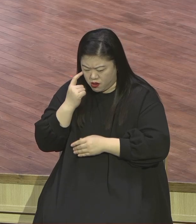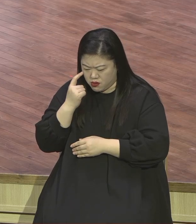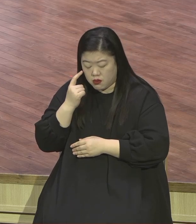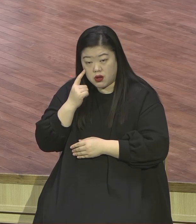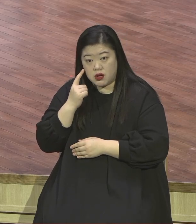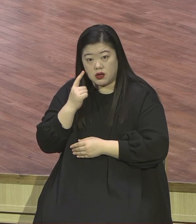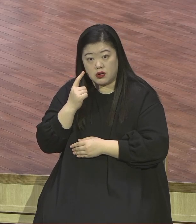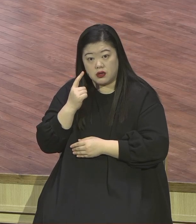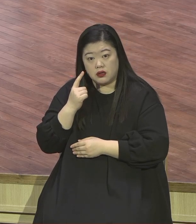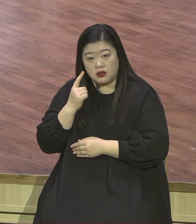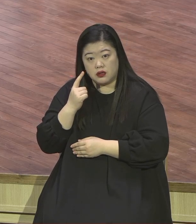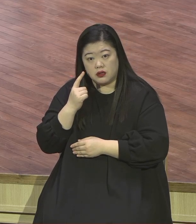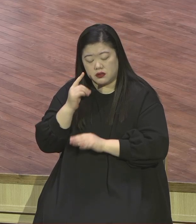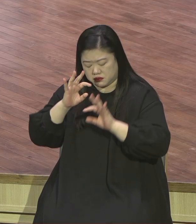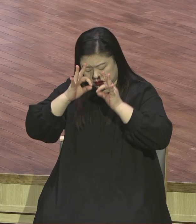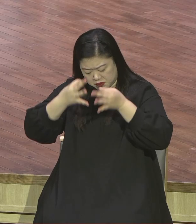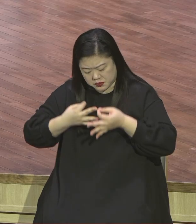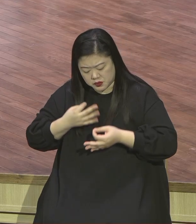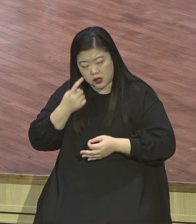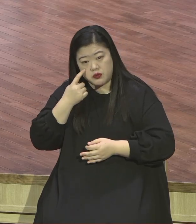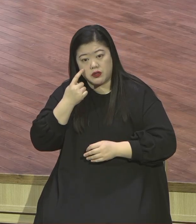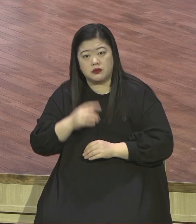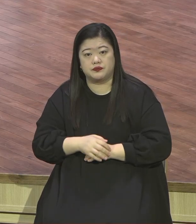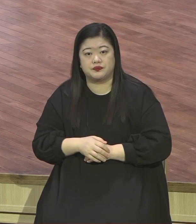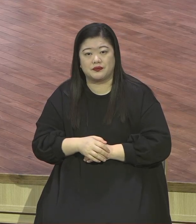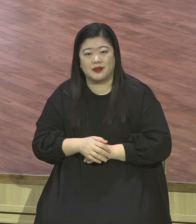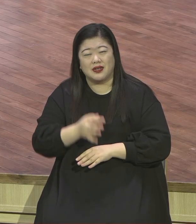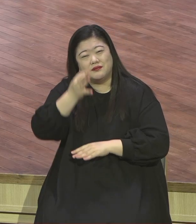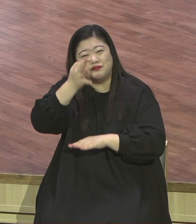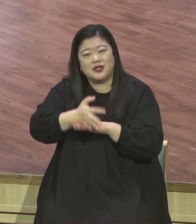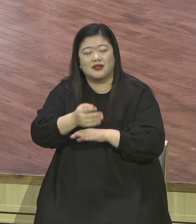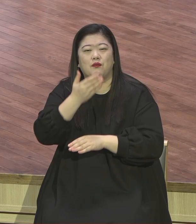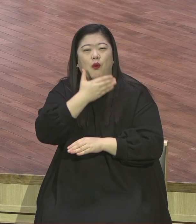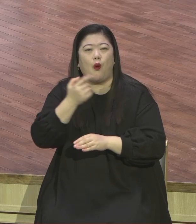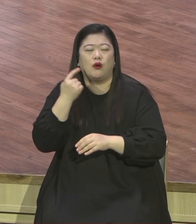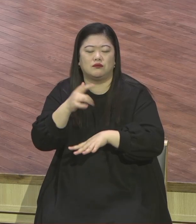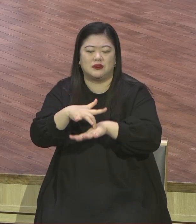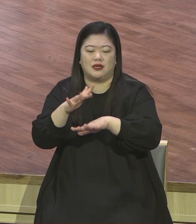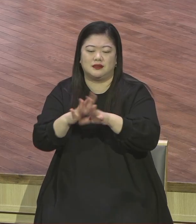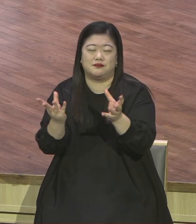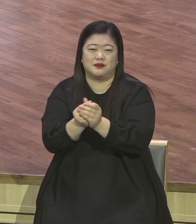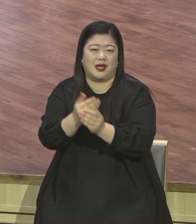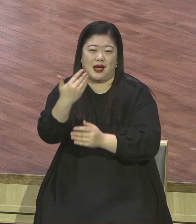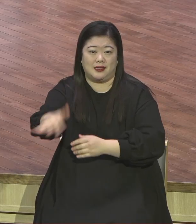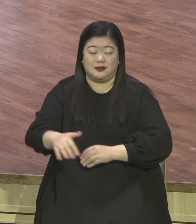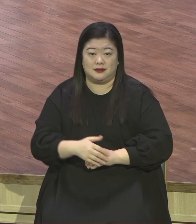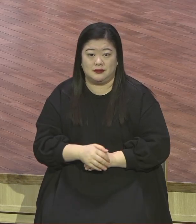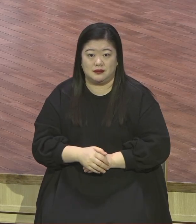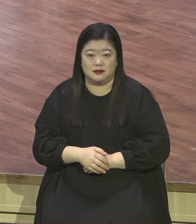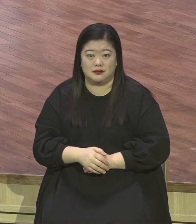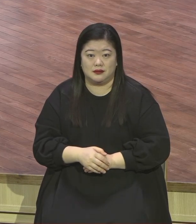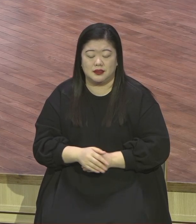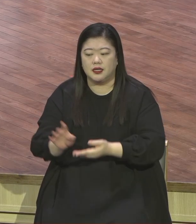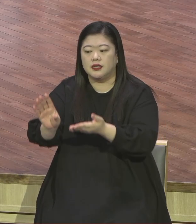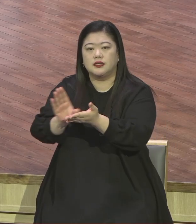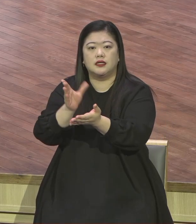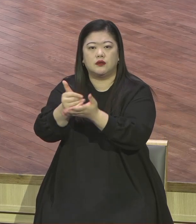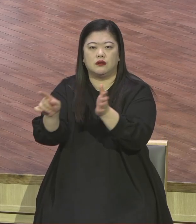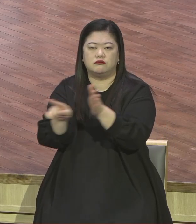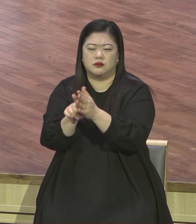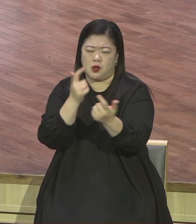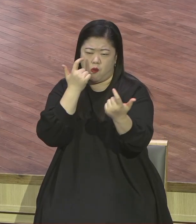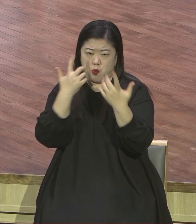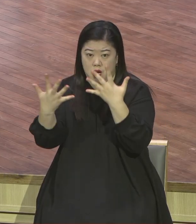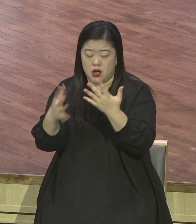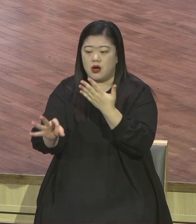그거는 체질 아닙니다 잡힌 거예요 그리스도인들은요 천국 천국 내